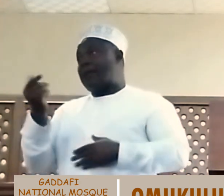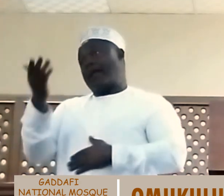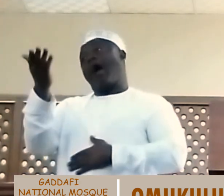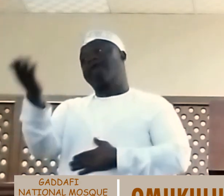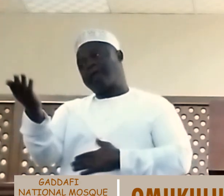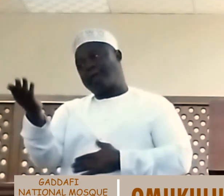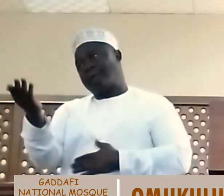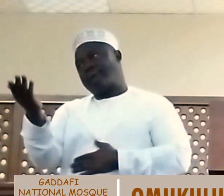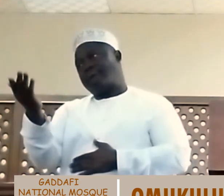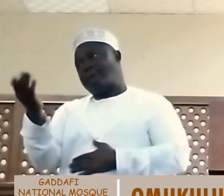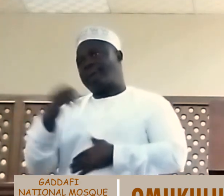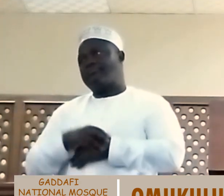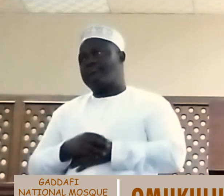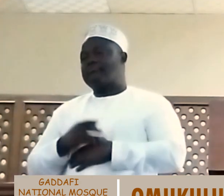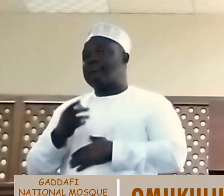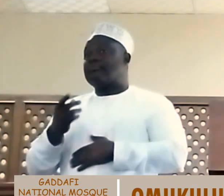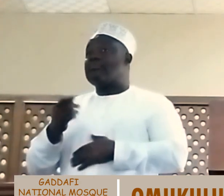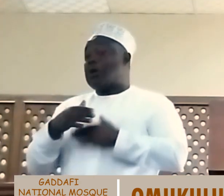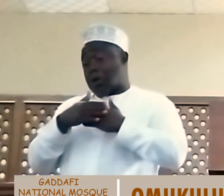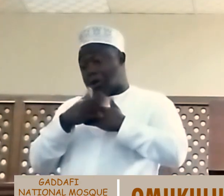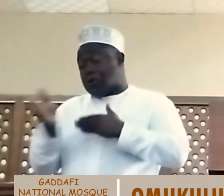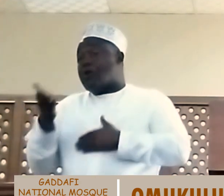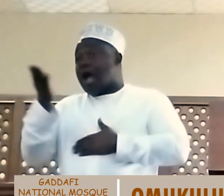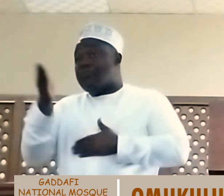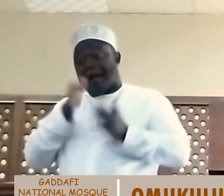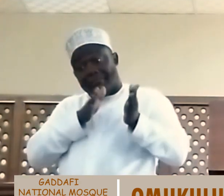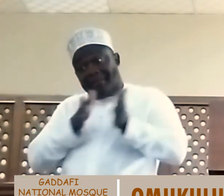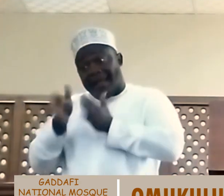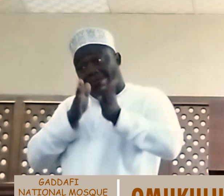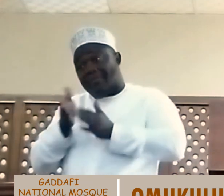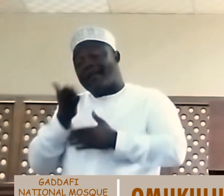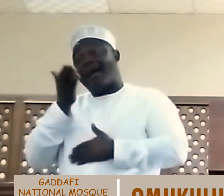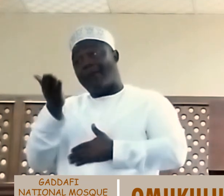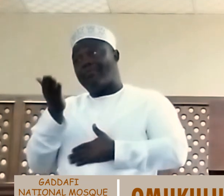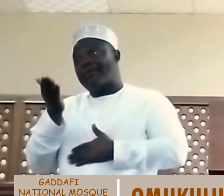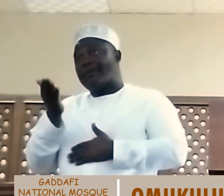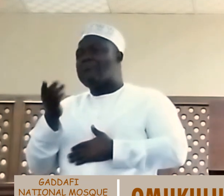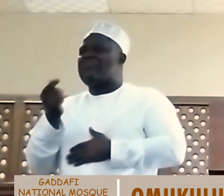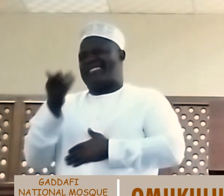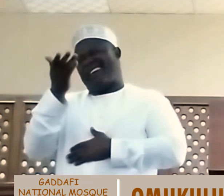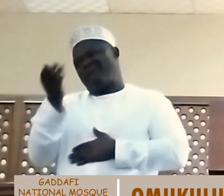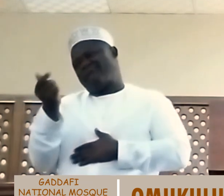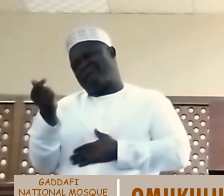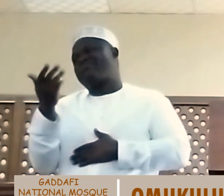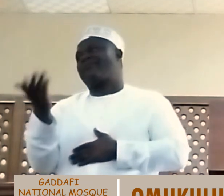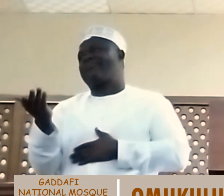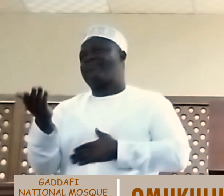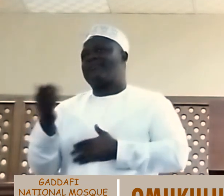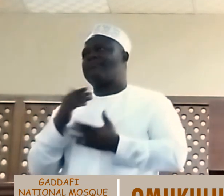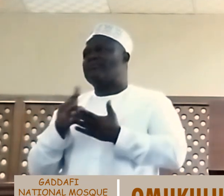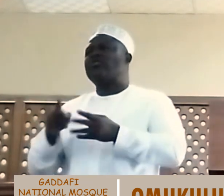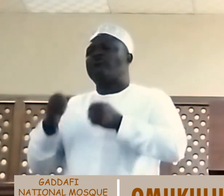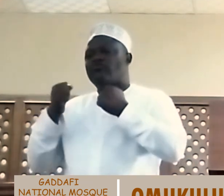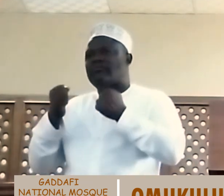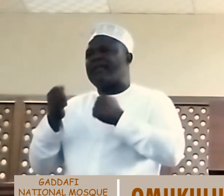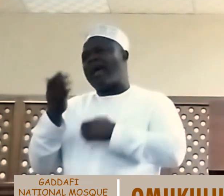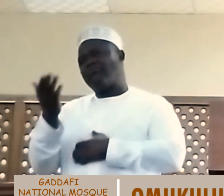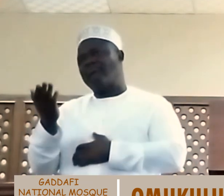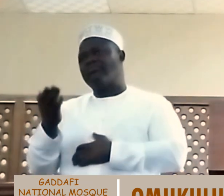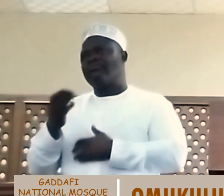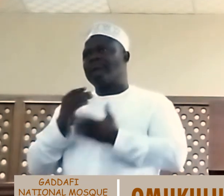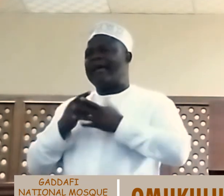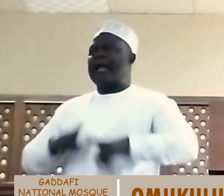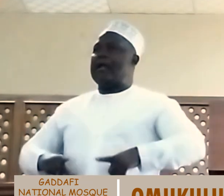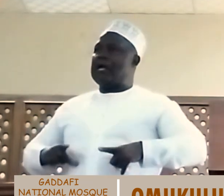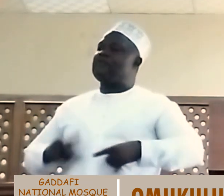ozirina, omulyango muggule gw'okuteekateeka sadaka tuljaaliya, kubanga ensimbi weeziri, kubanga amaanyi weegali,